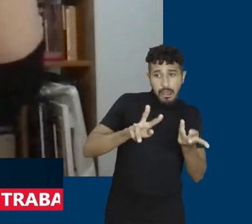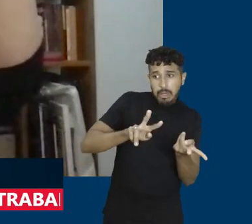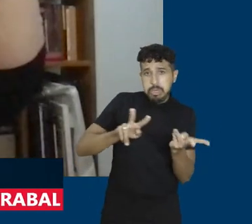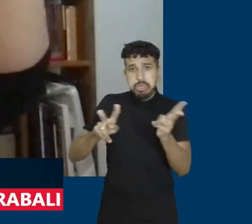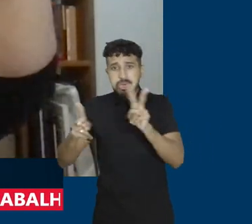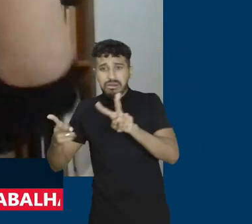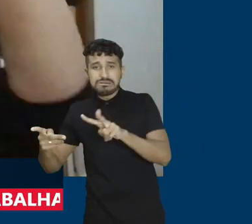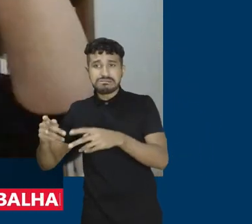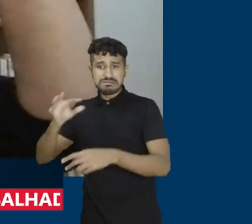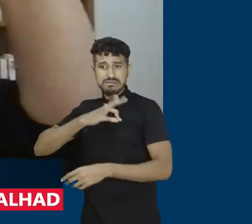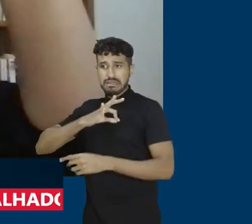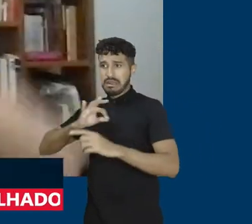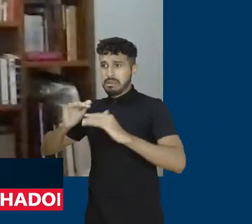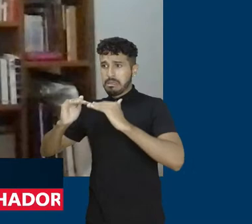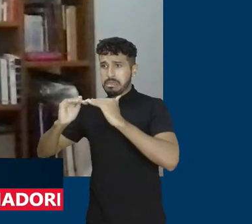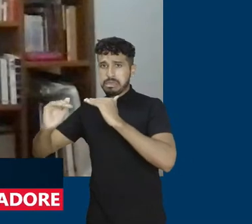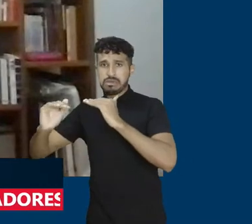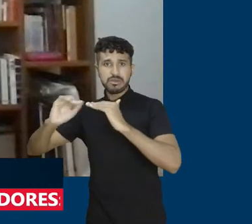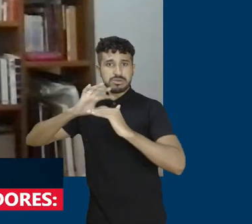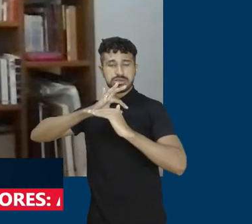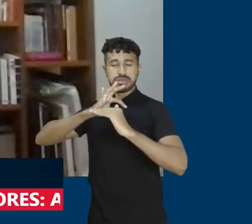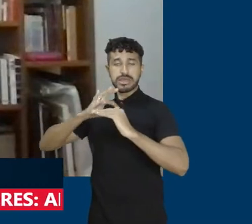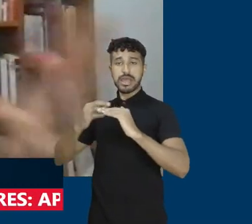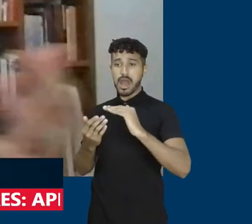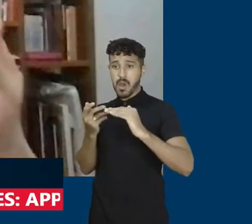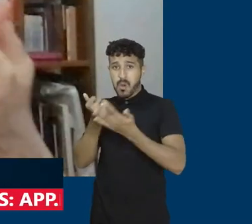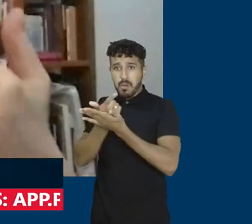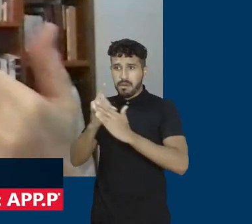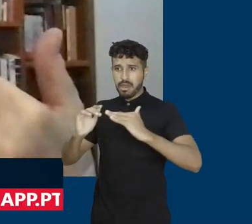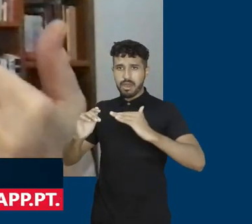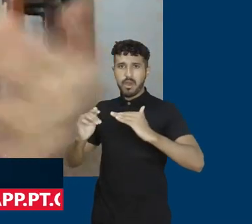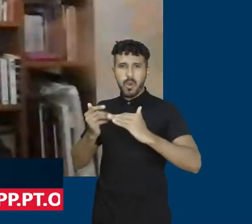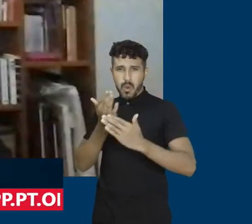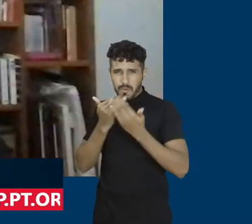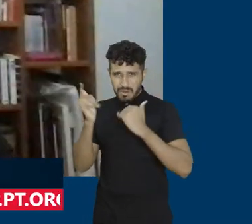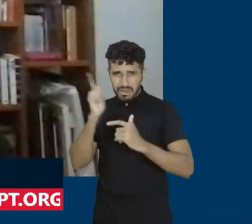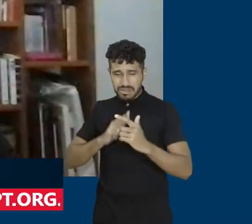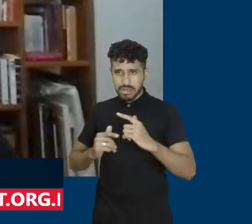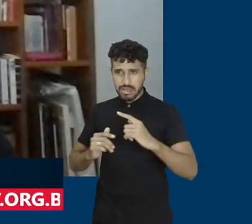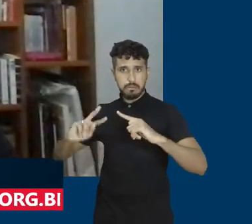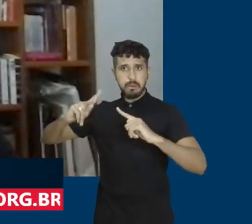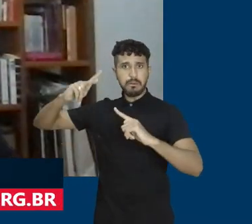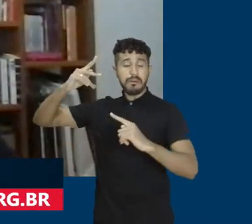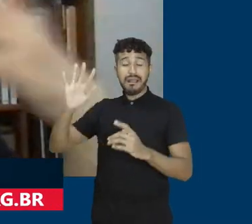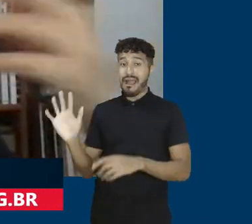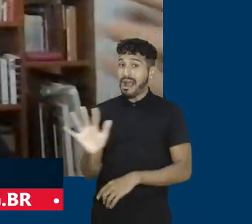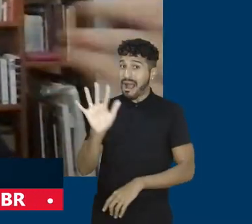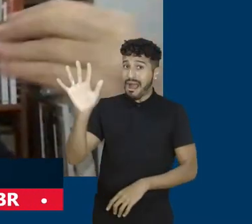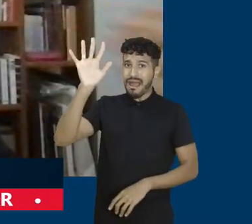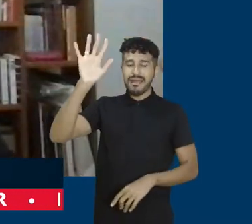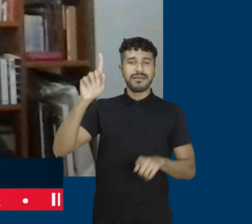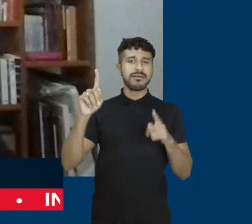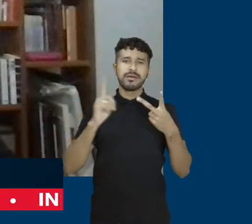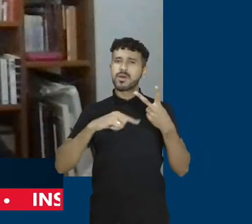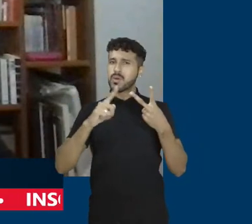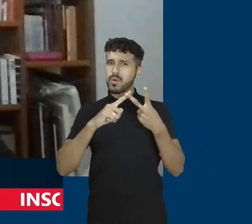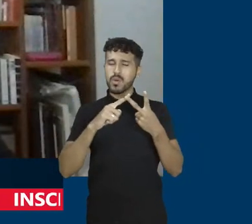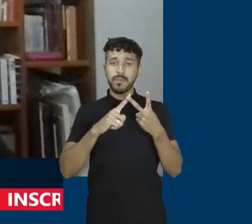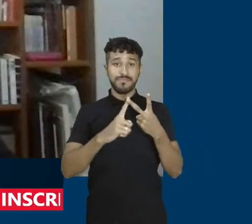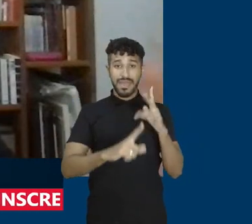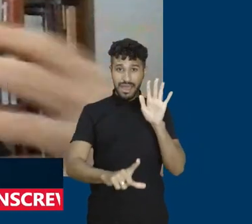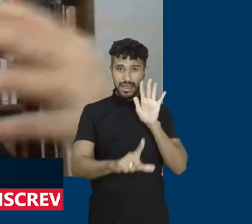congelado e os preços disparando. Então, o mesmo salário compra menos comida. Segundo, acabaram com a CLT, acabaram com a